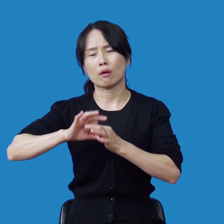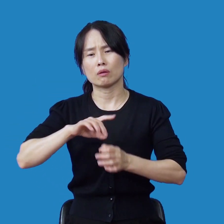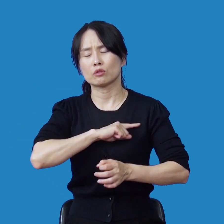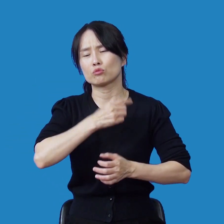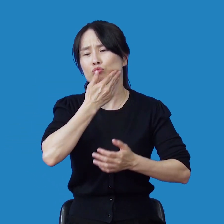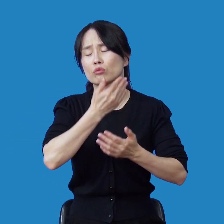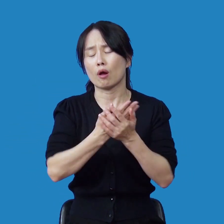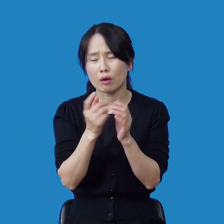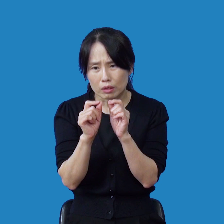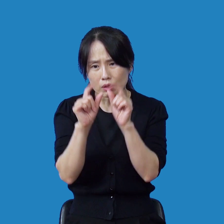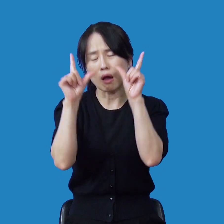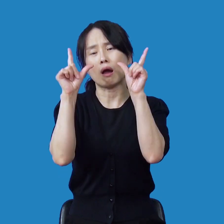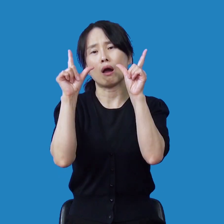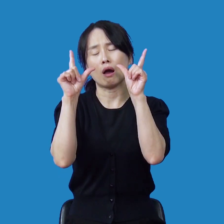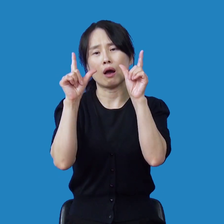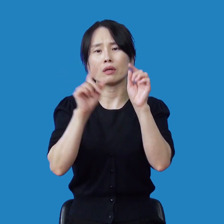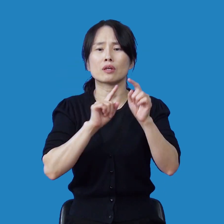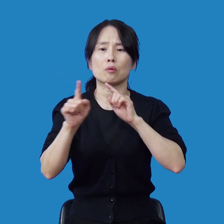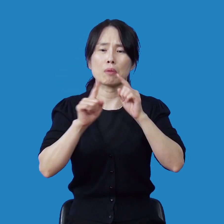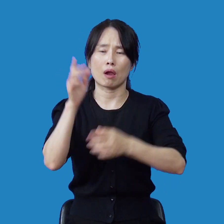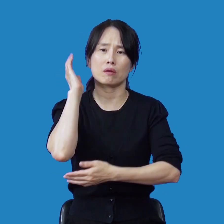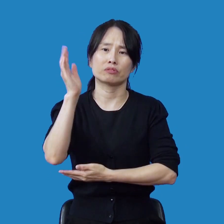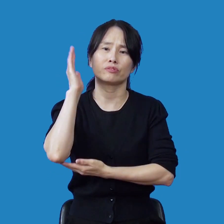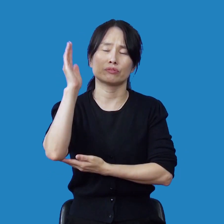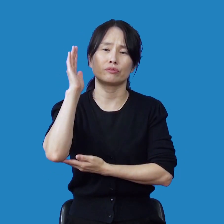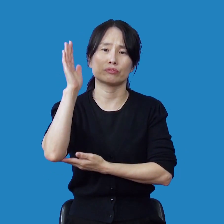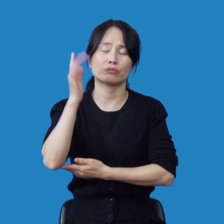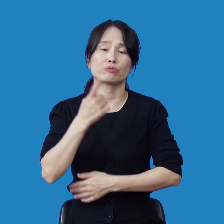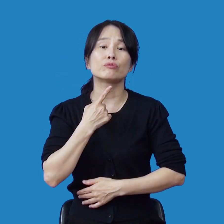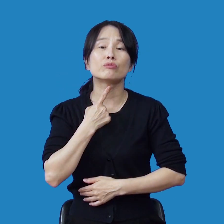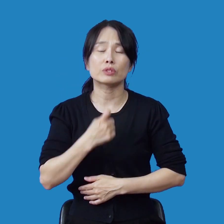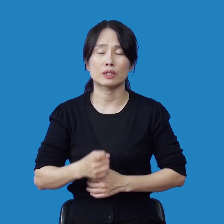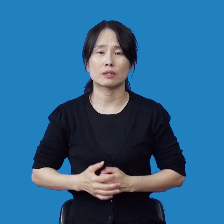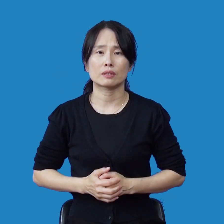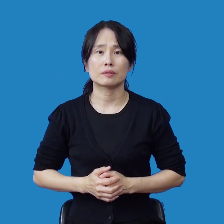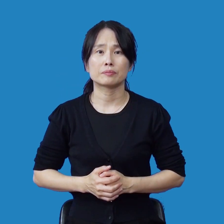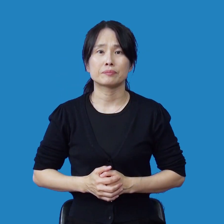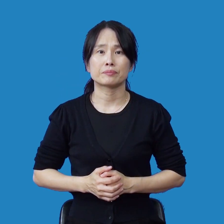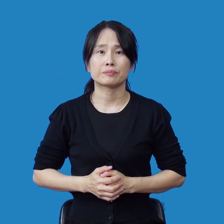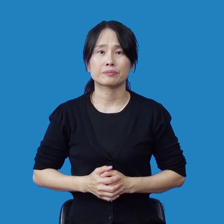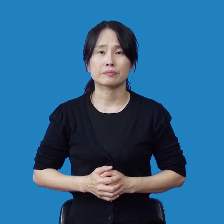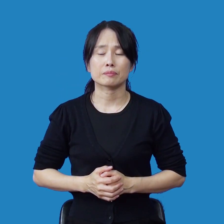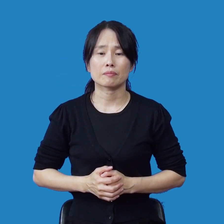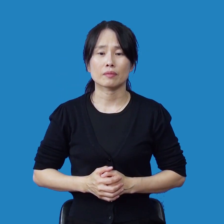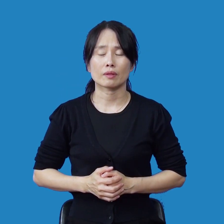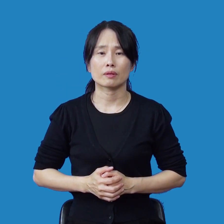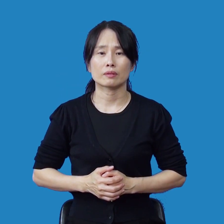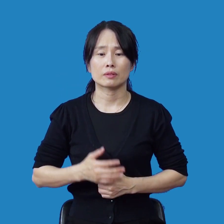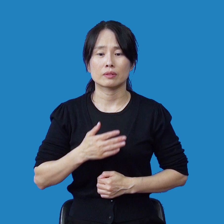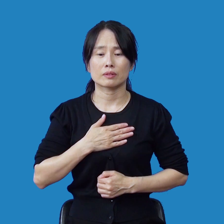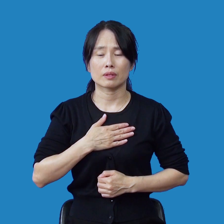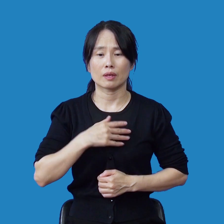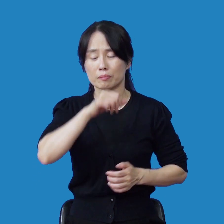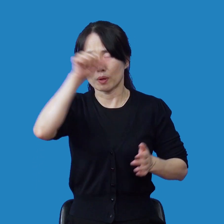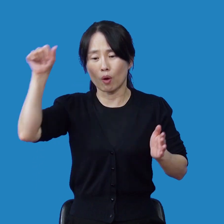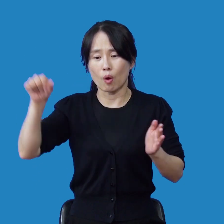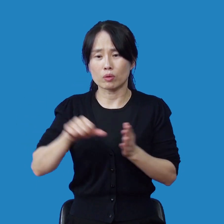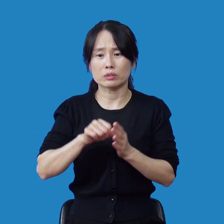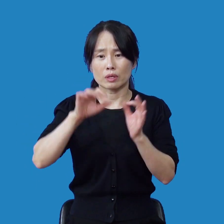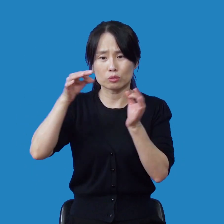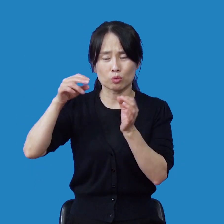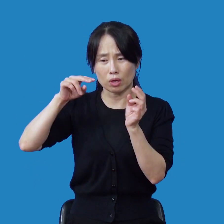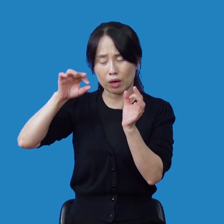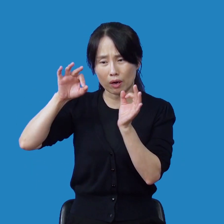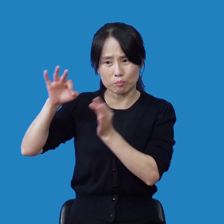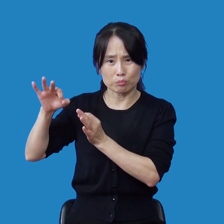사무치게 깨달아진다고 그렇게 고백을 했습니다. 그가 자기 생을 돌아보면서